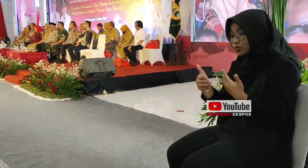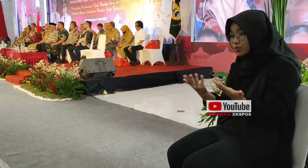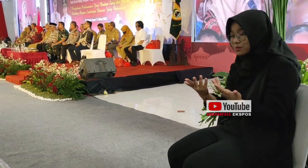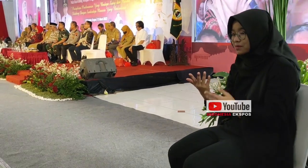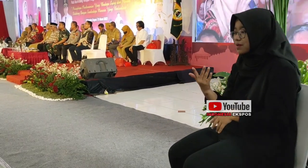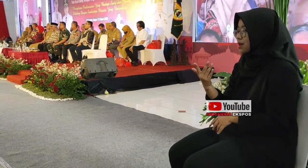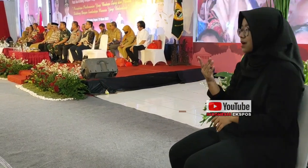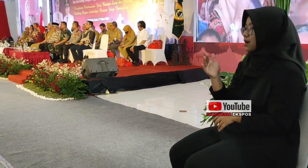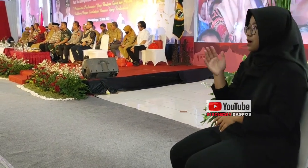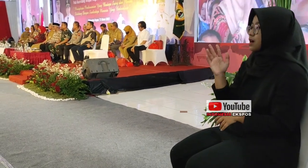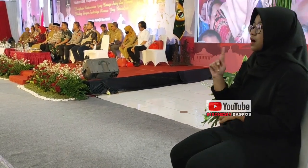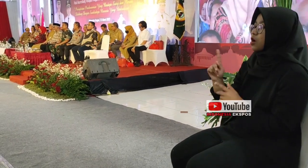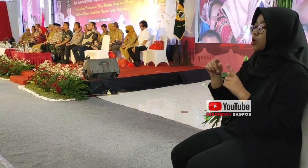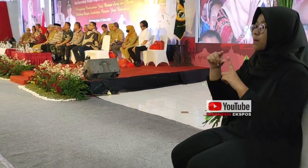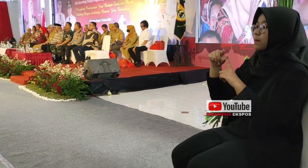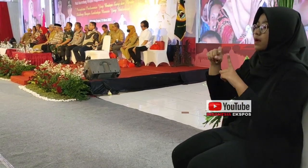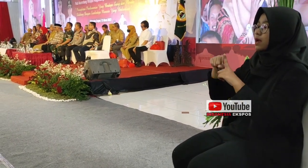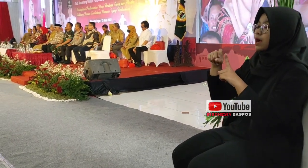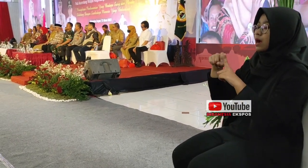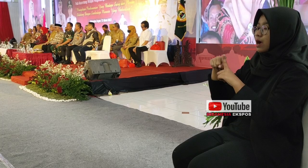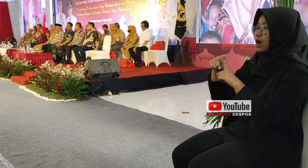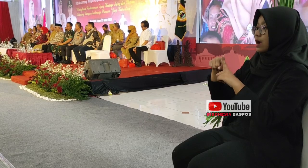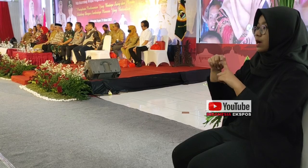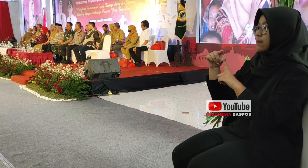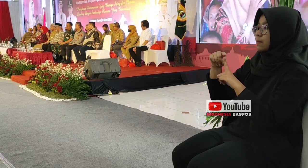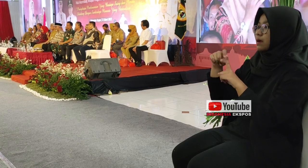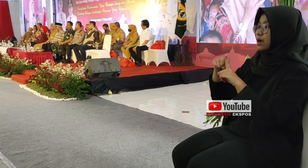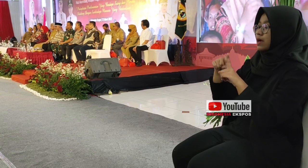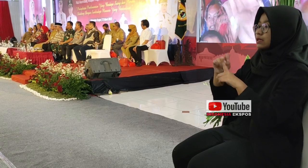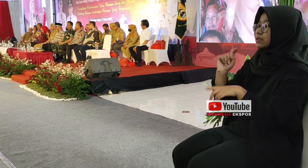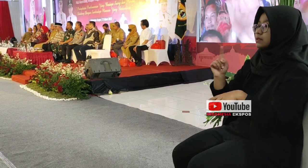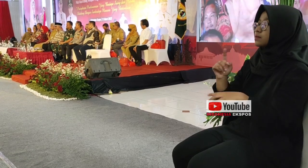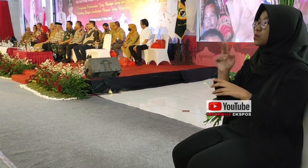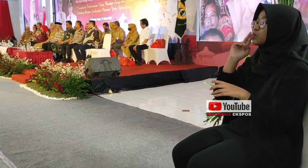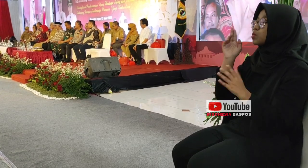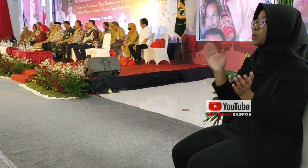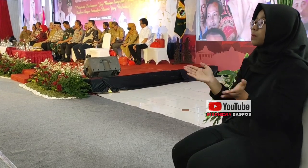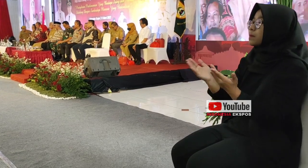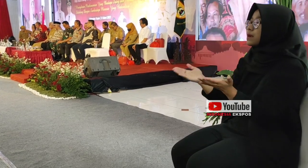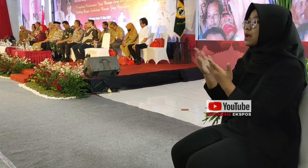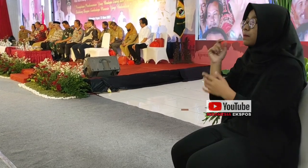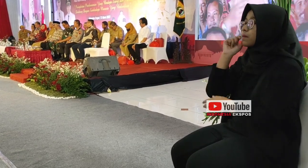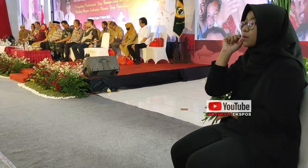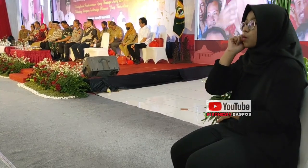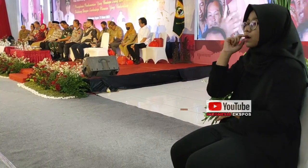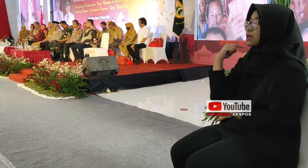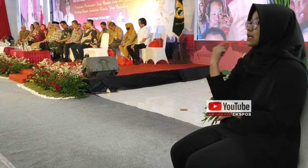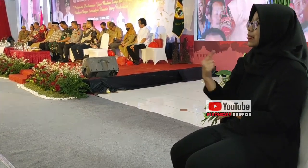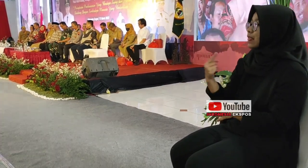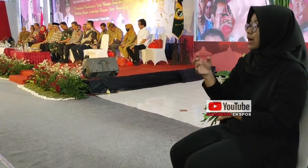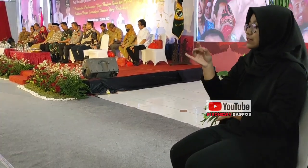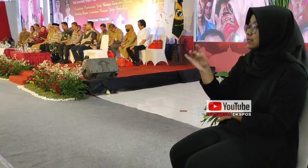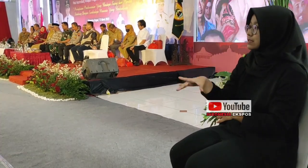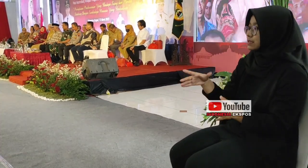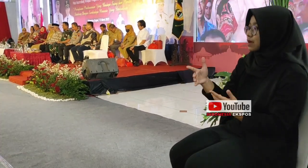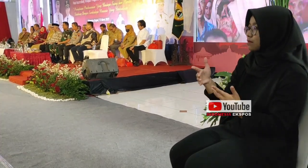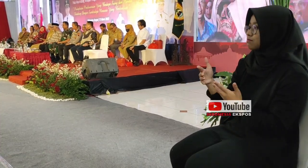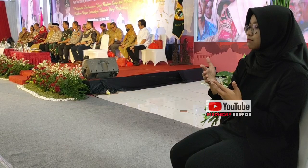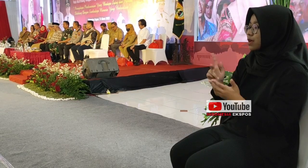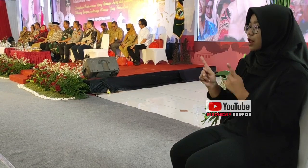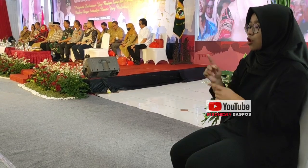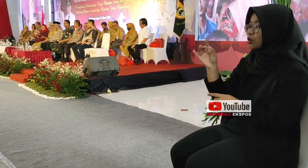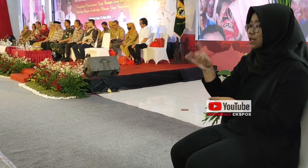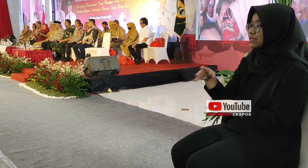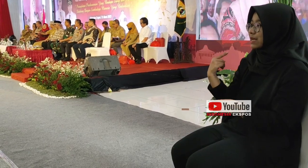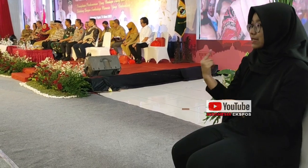Terus untuk PKK Pak, karena mungkin pemberdayaan perempuan kami di desa itu, khususnya di